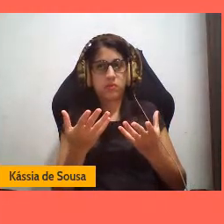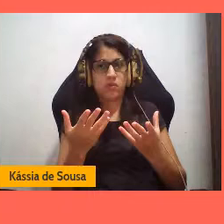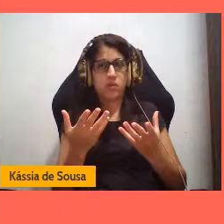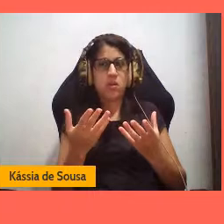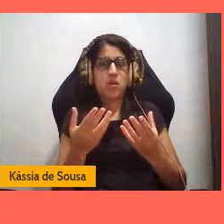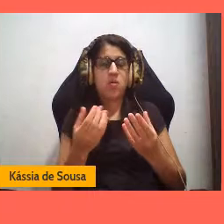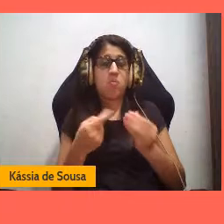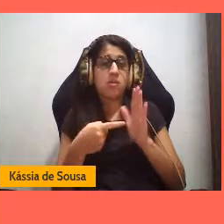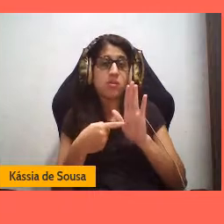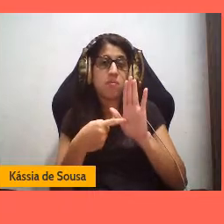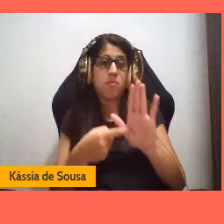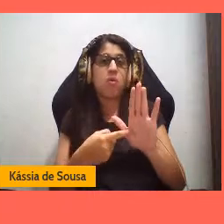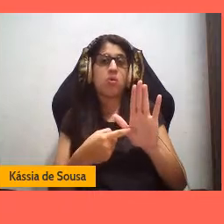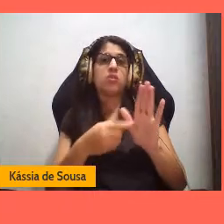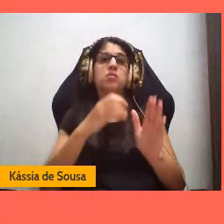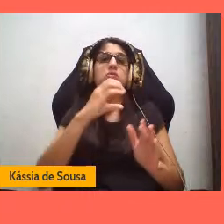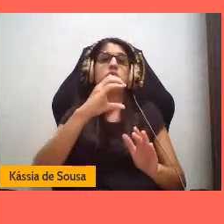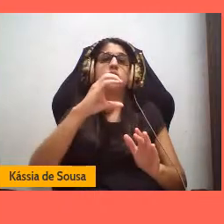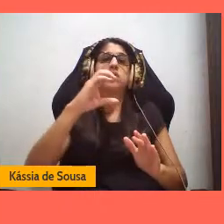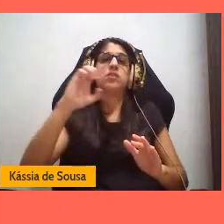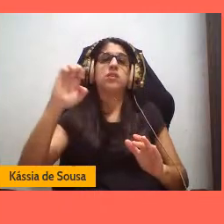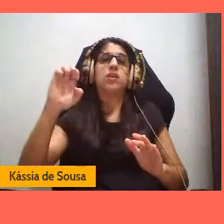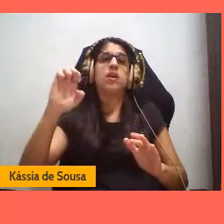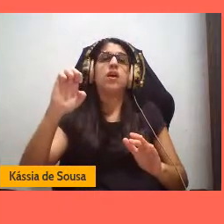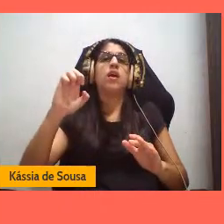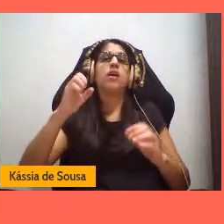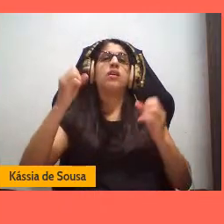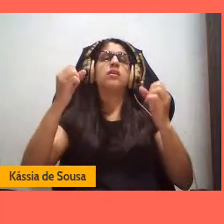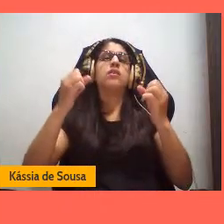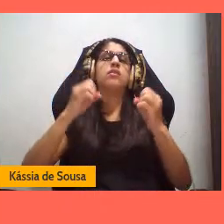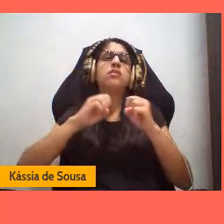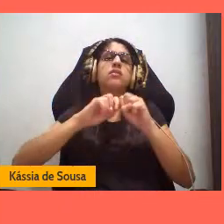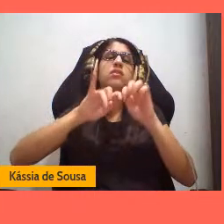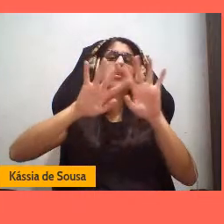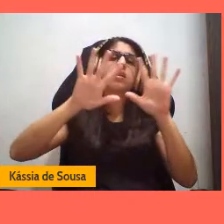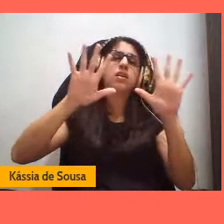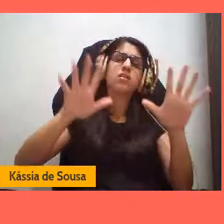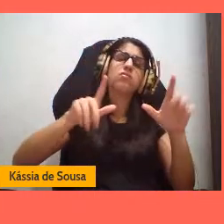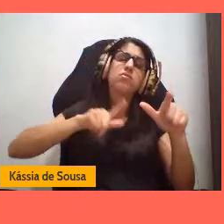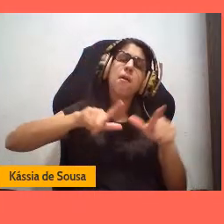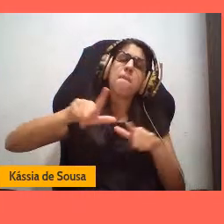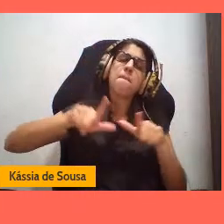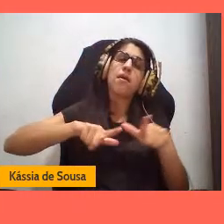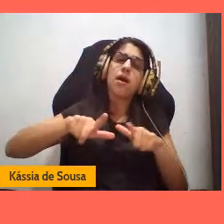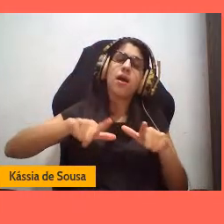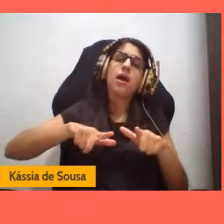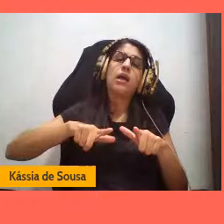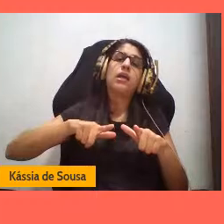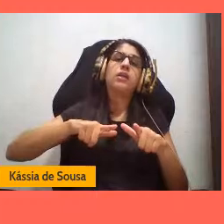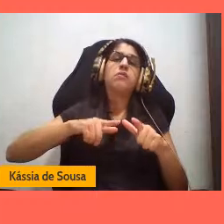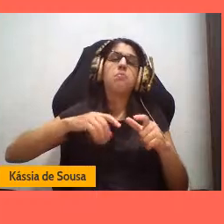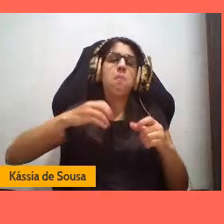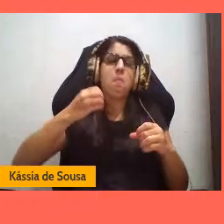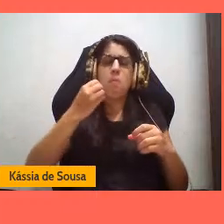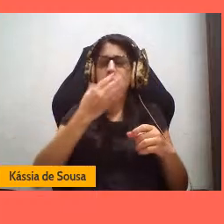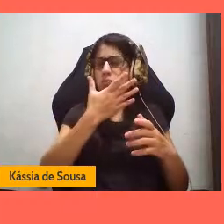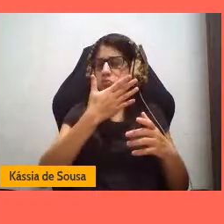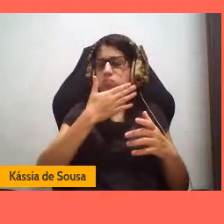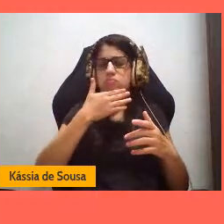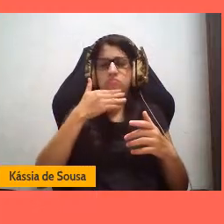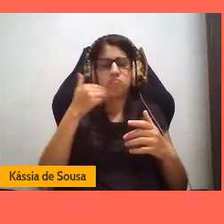CE, também dando os pareceres, trabalhos assim, excelentes, que a gente fica